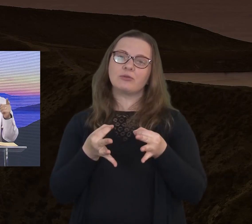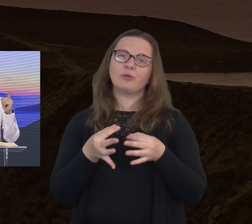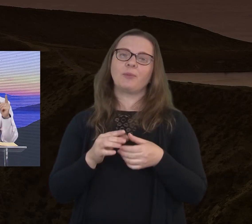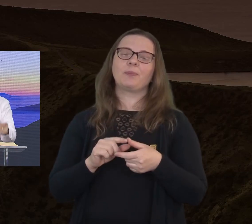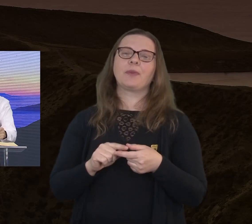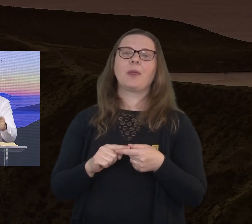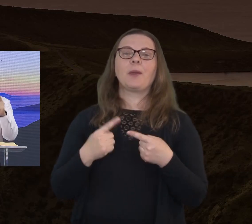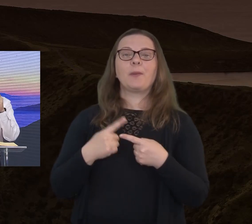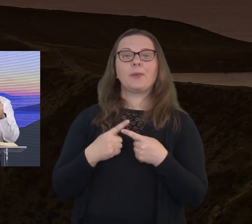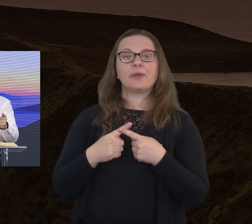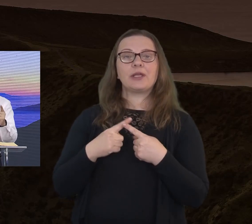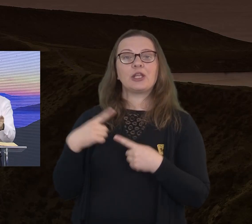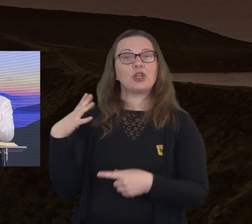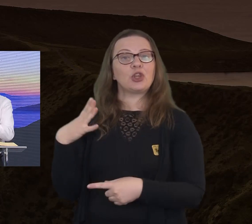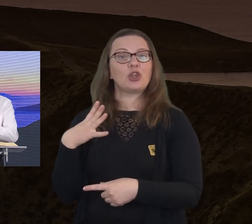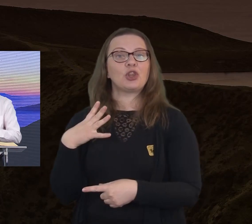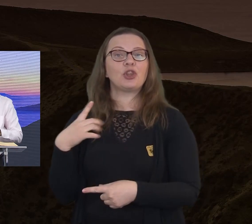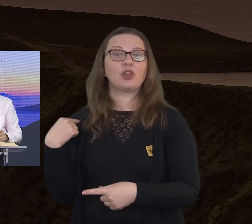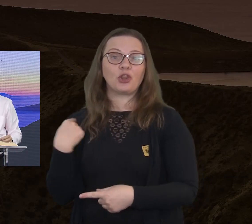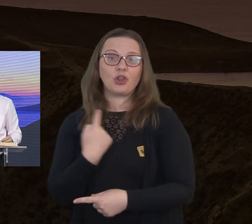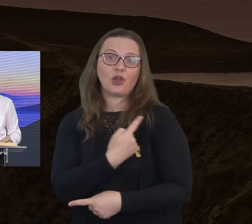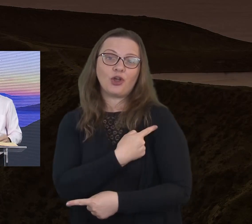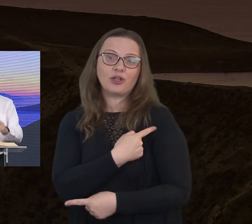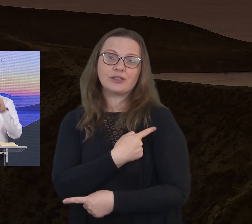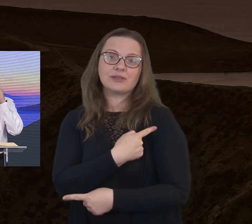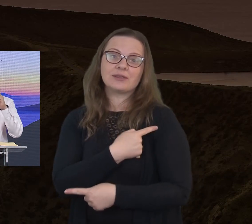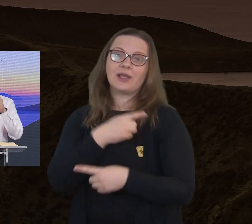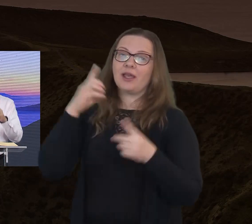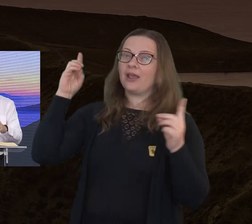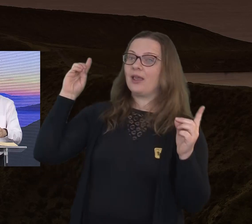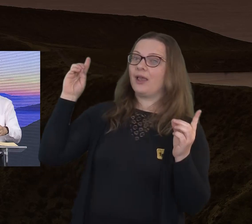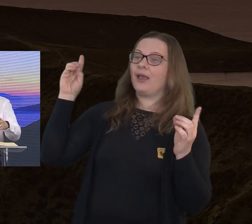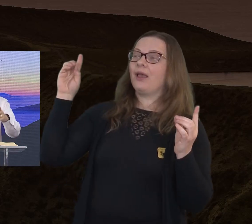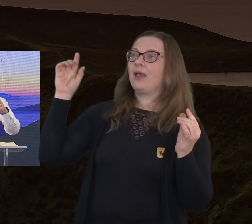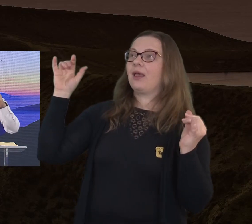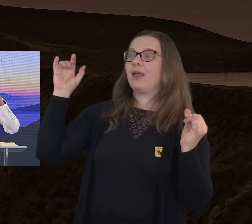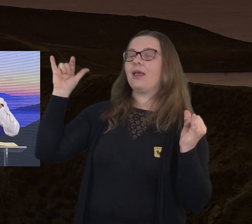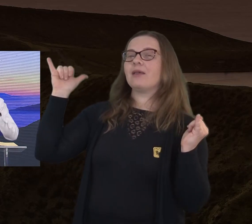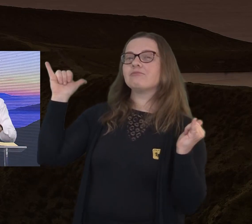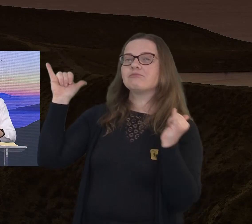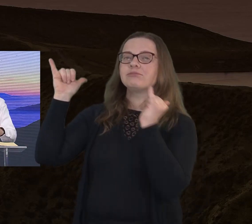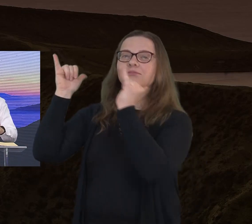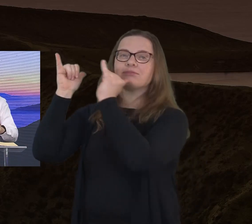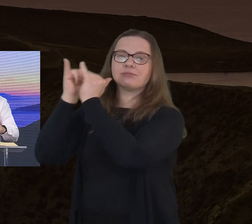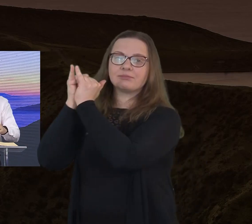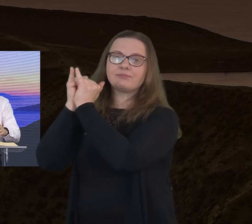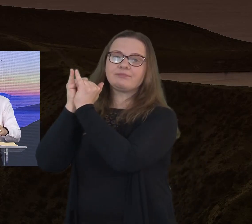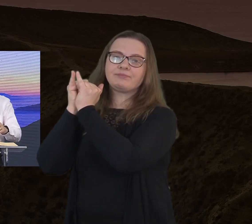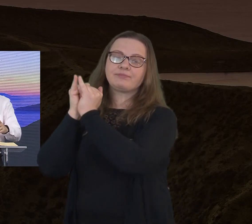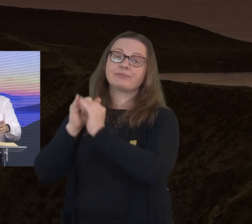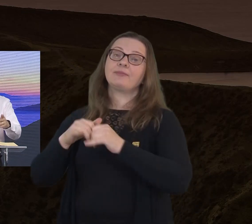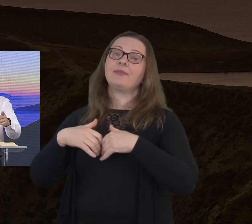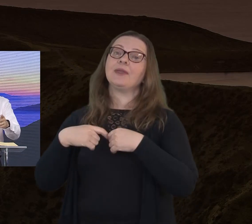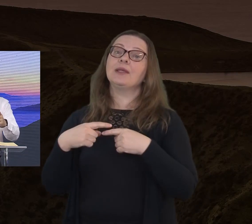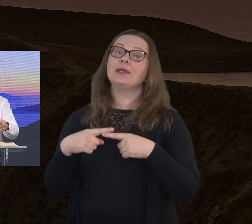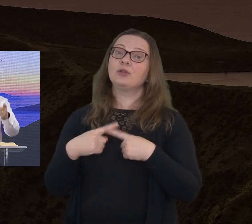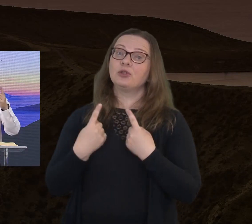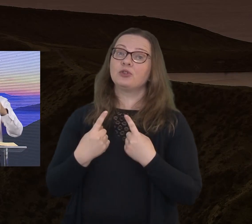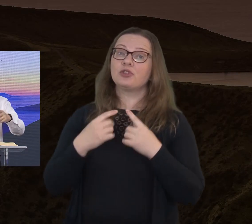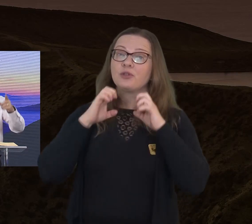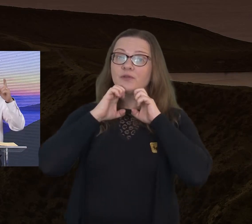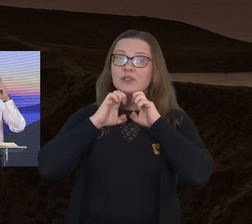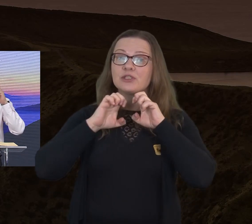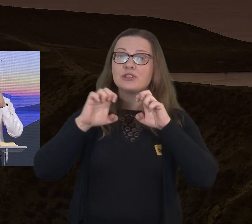Deus, reconciliados, tendo paz com Deus. E no dia em que o Evangelho, né, chegou, a palavra